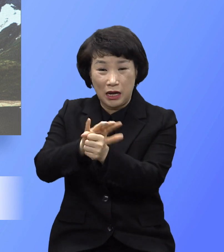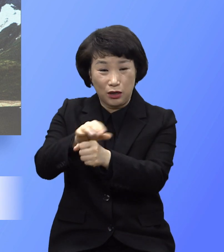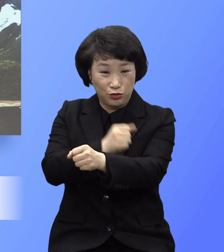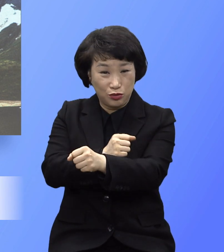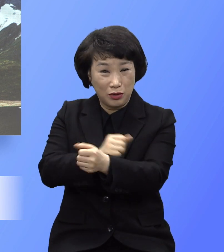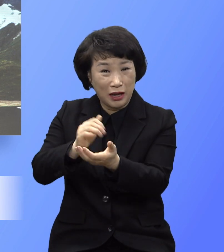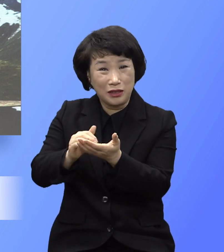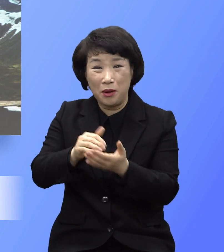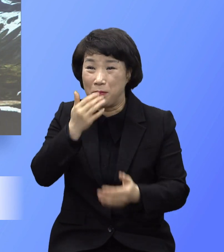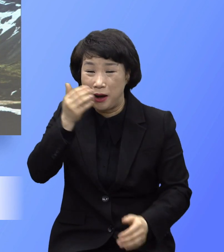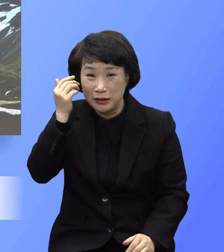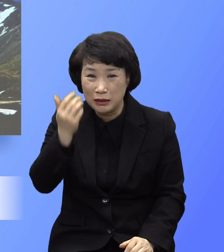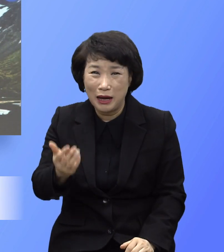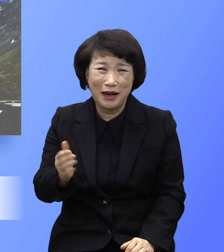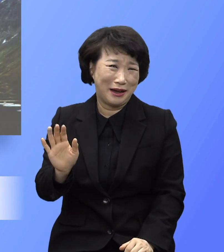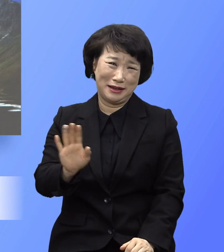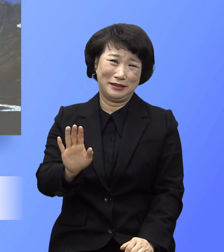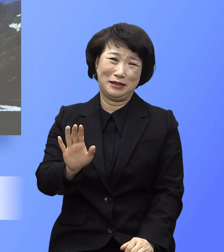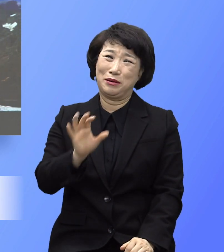근데 참